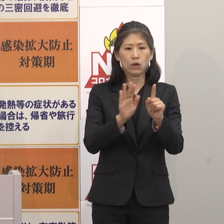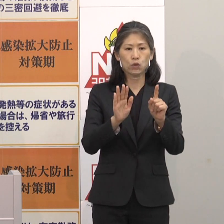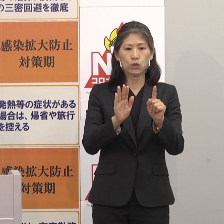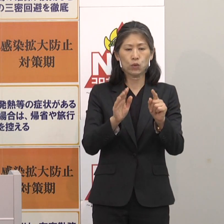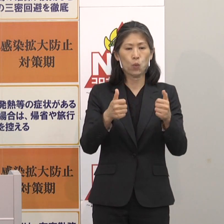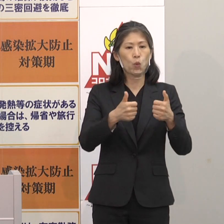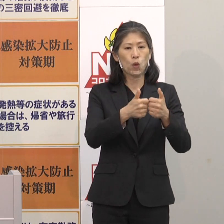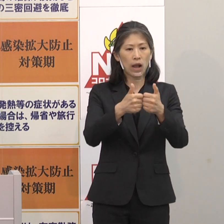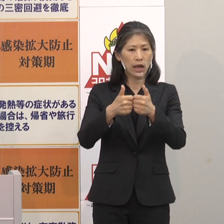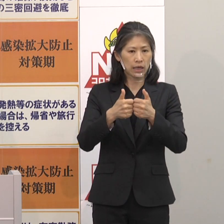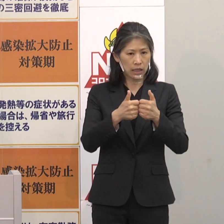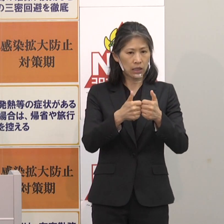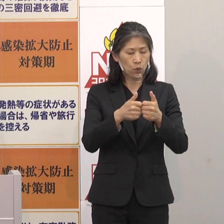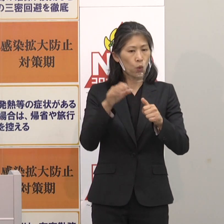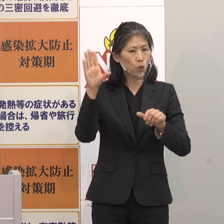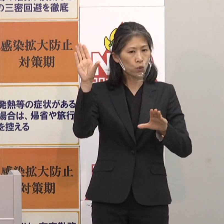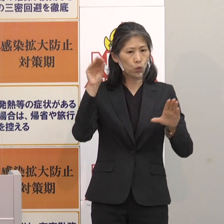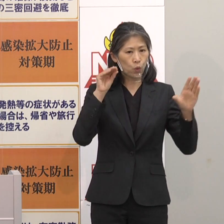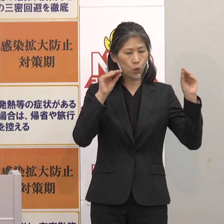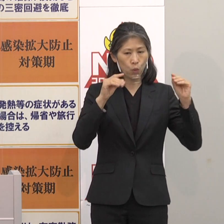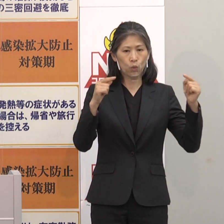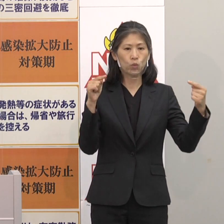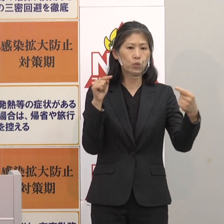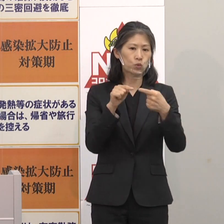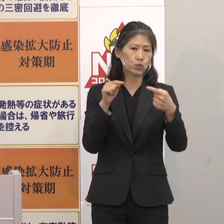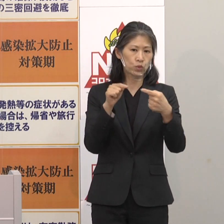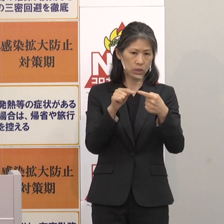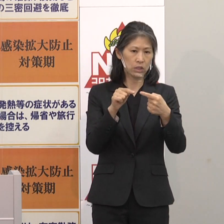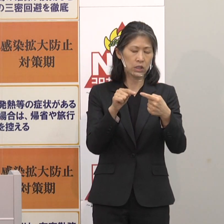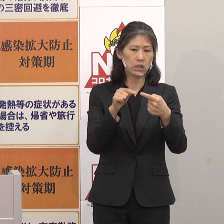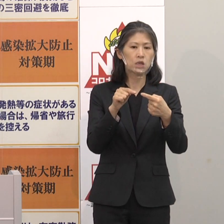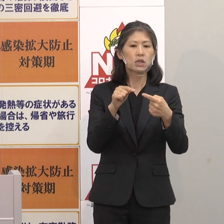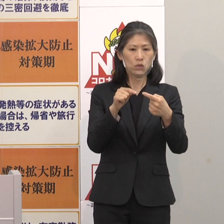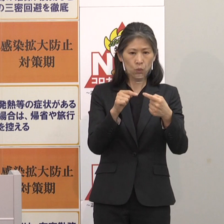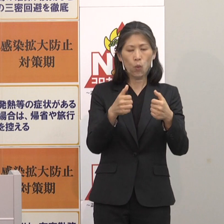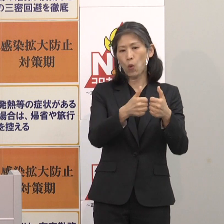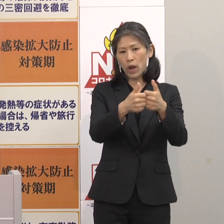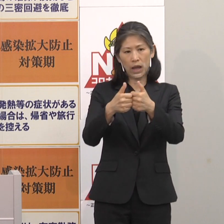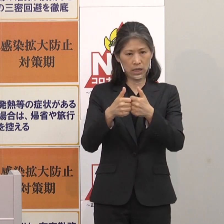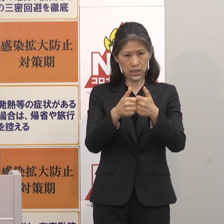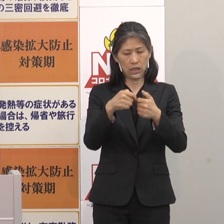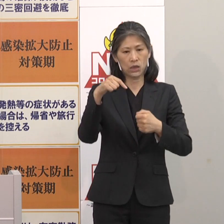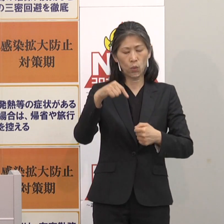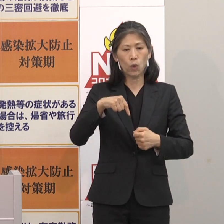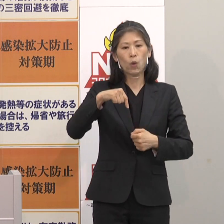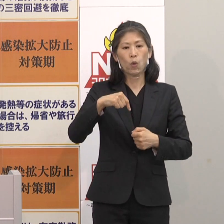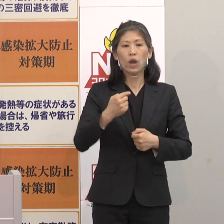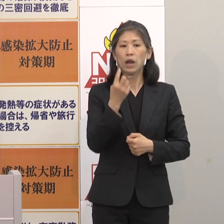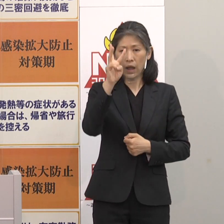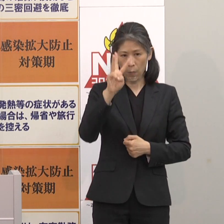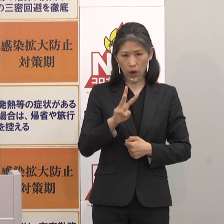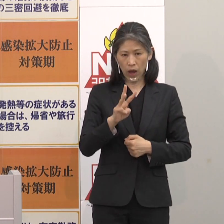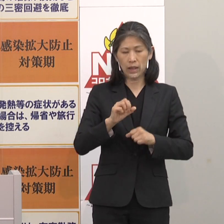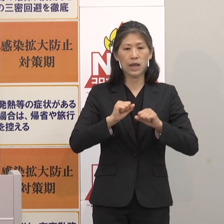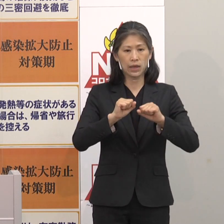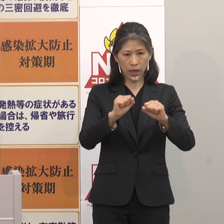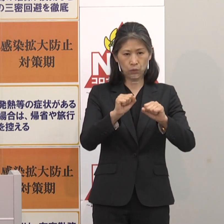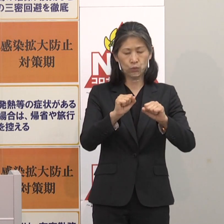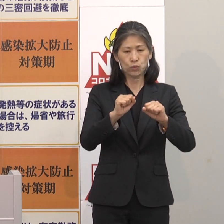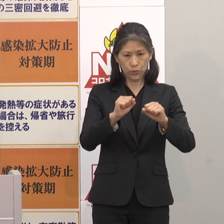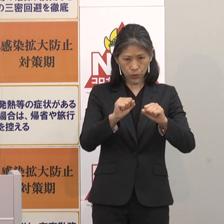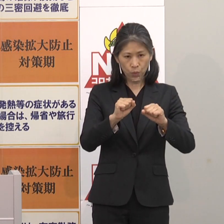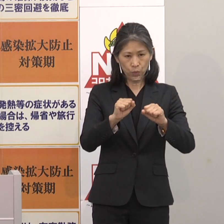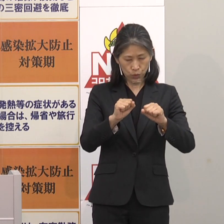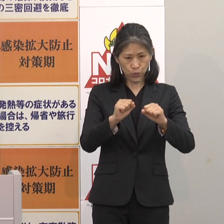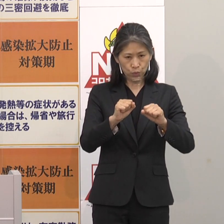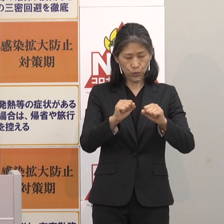通信関連の閣僚会議を、香川に誘致するというふうな動きが今出てますけれども、これに関して